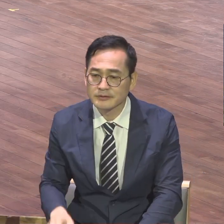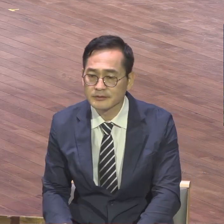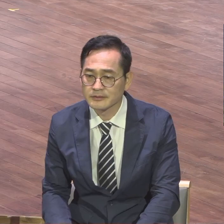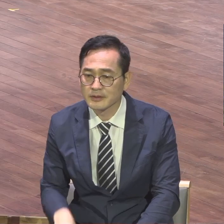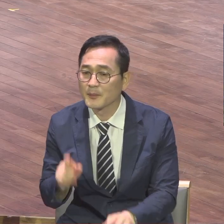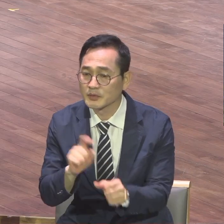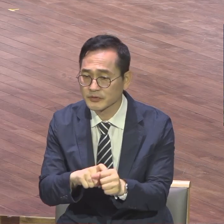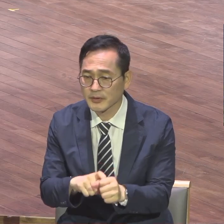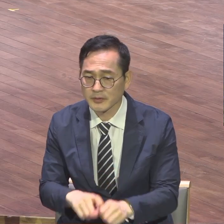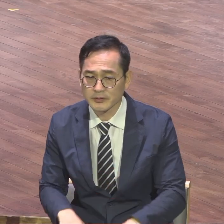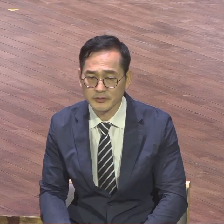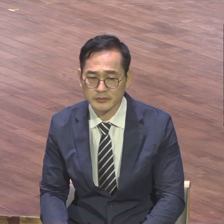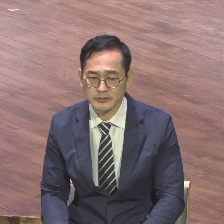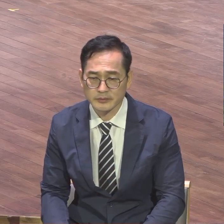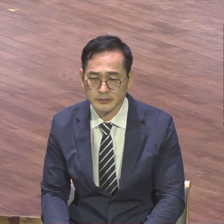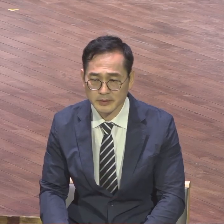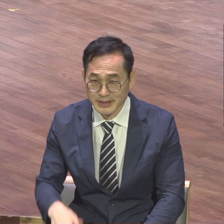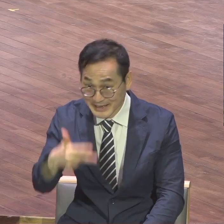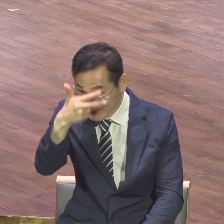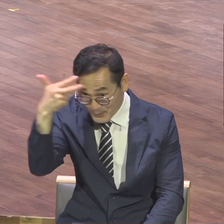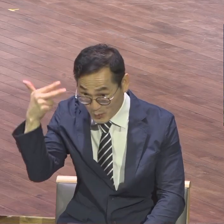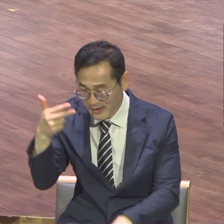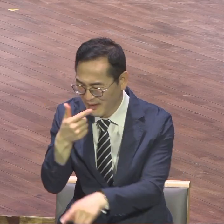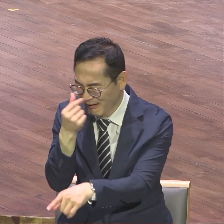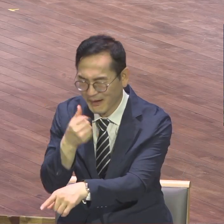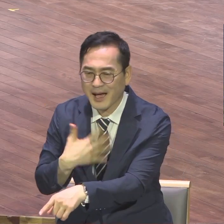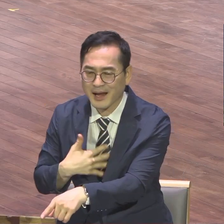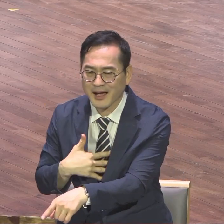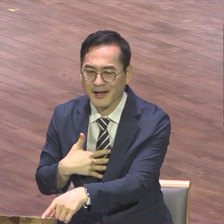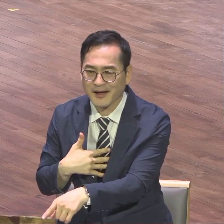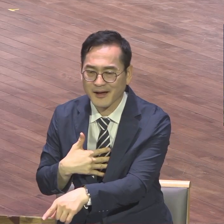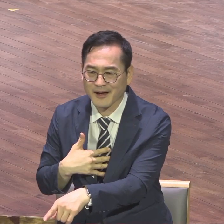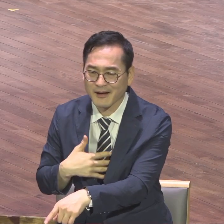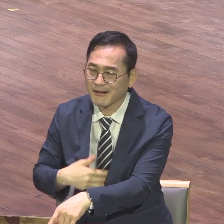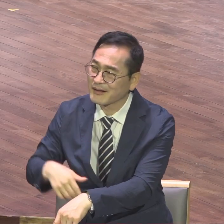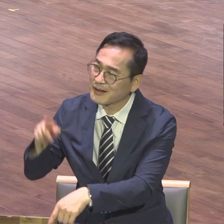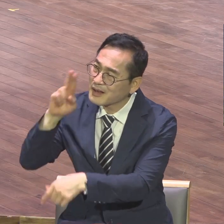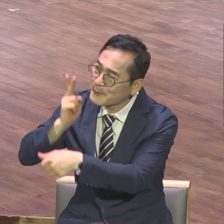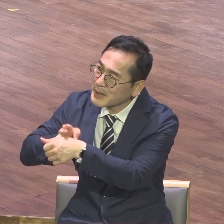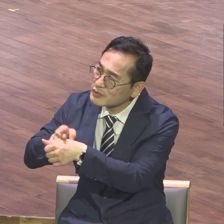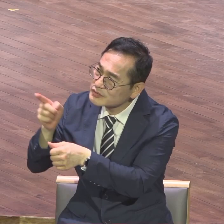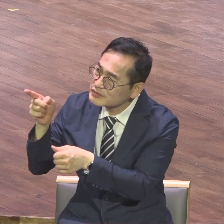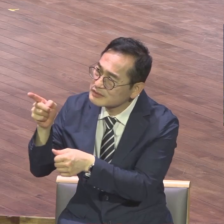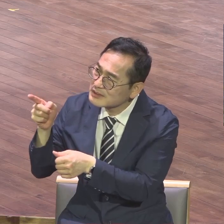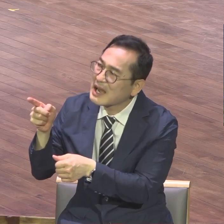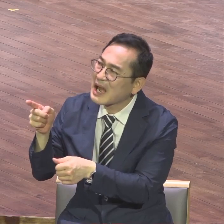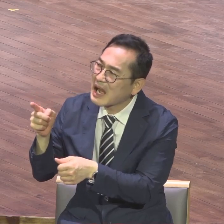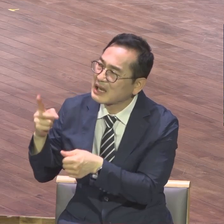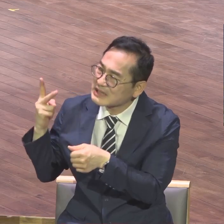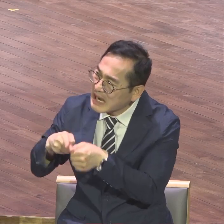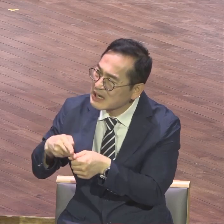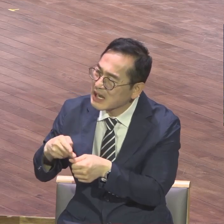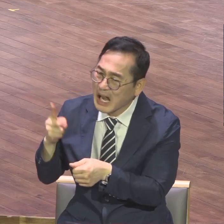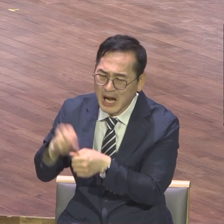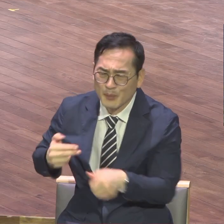겁니다. 디모데 다 알아요. 다 아는데 아, 우리 스승이 이렇게 하시구나. 이렇게 한 이유가 있구나.